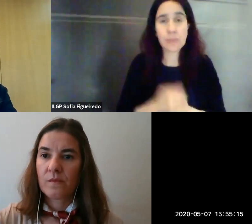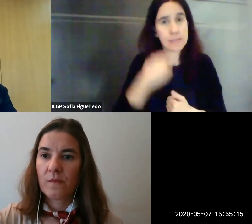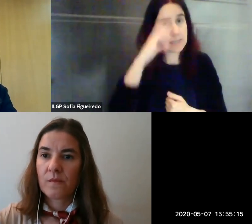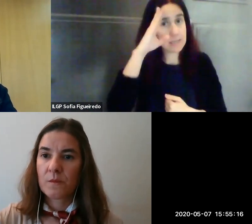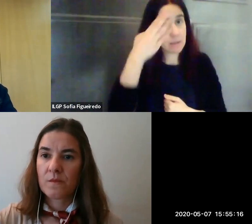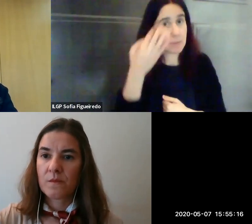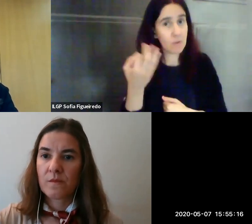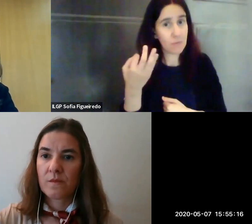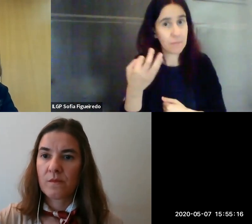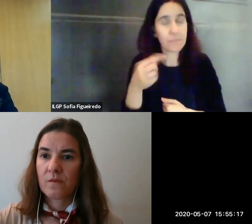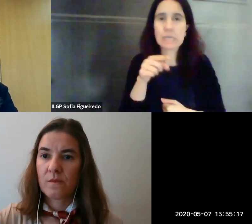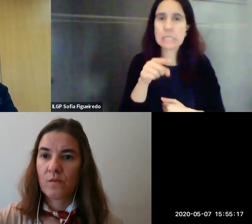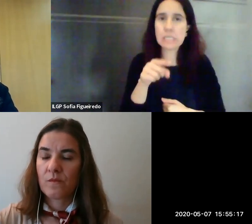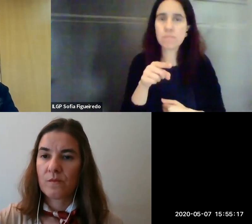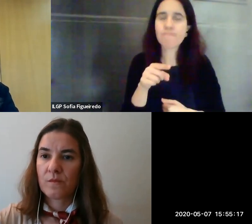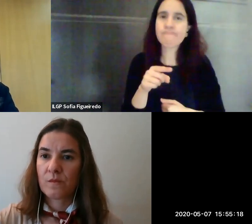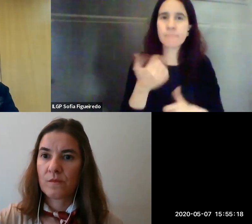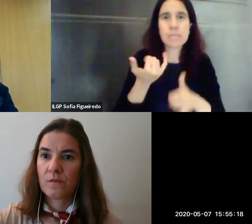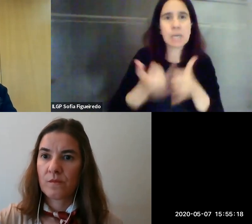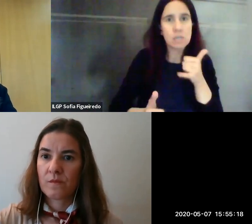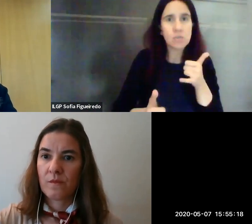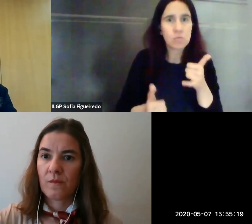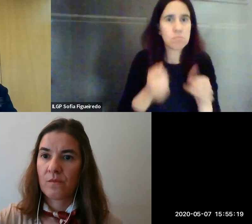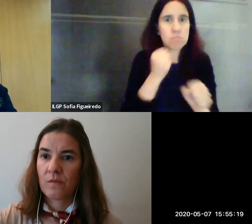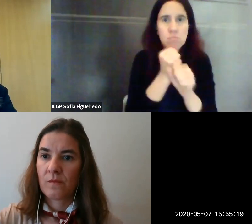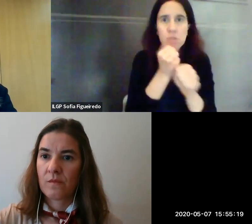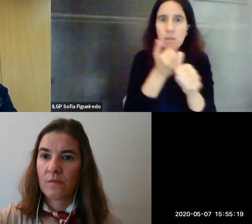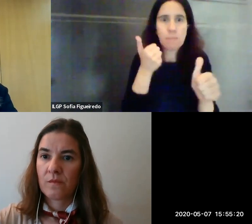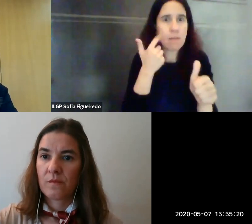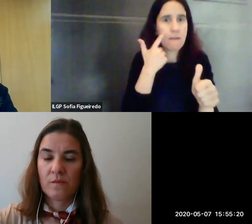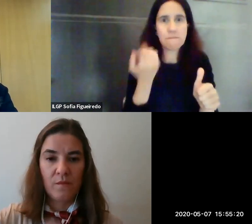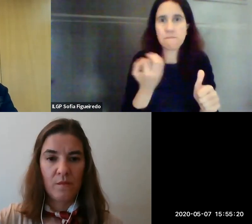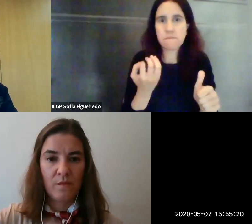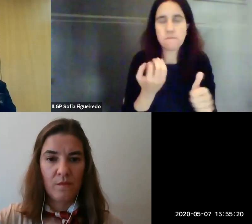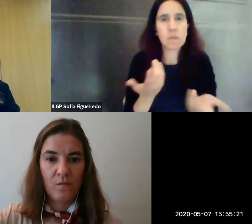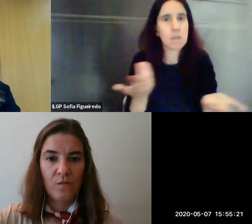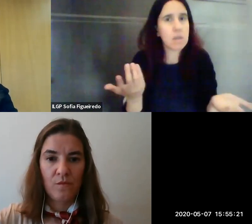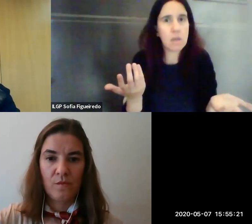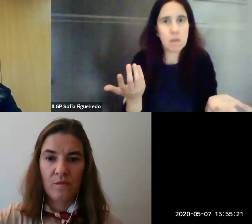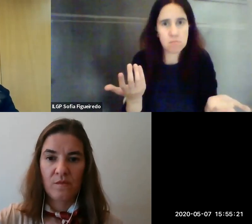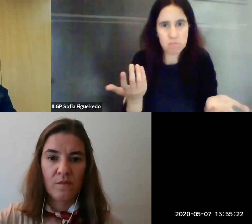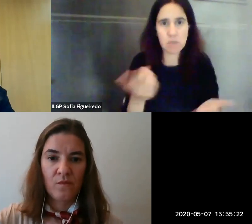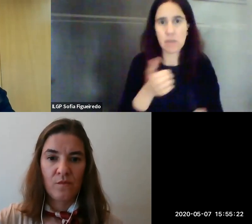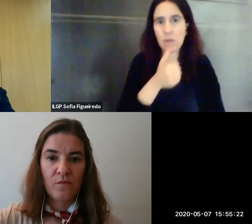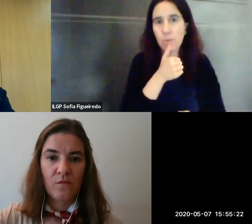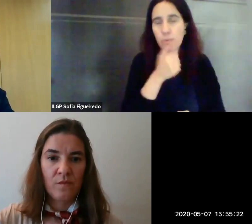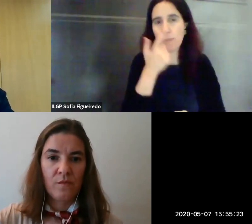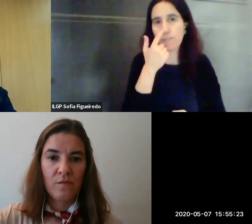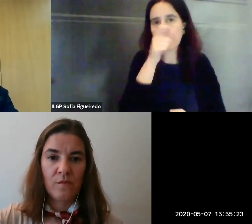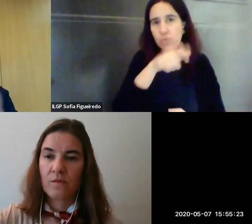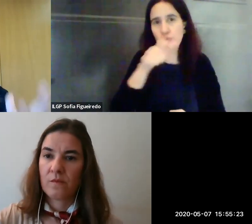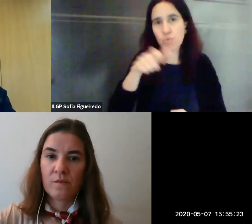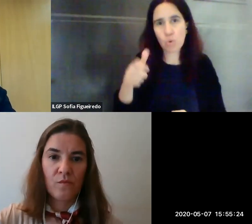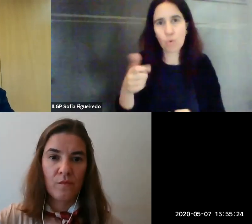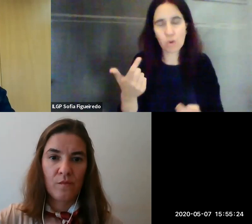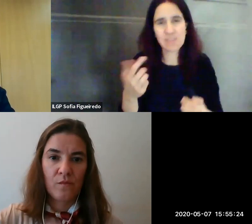que é o risco do teletrabalho, provavelmente, que é de desconectar as pessoas